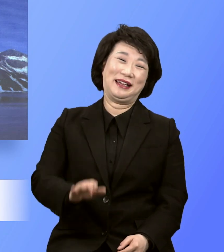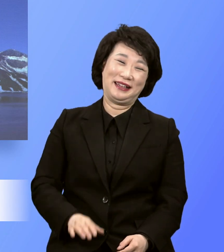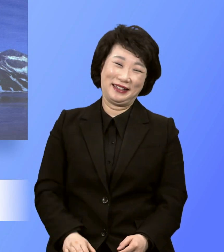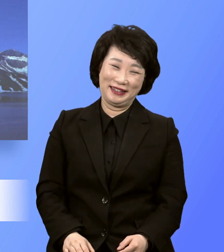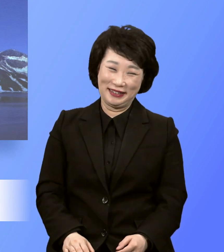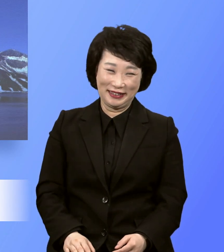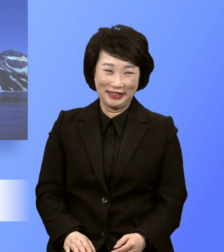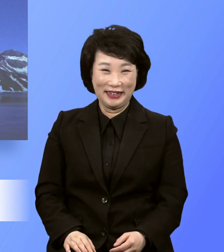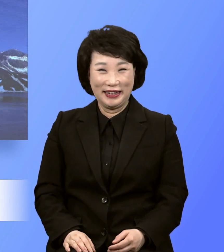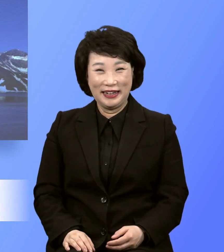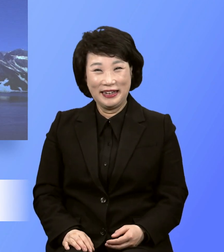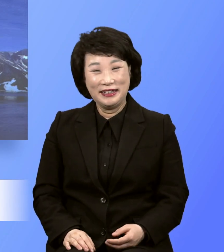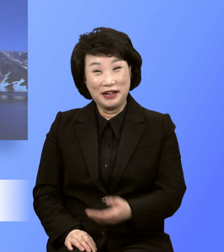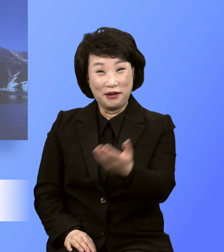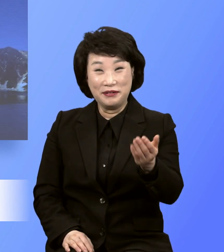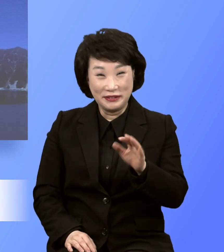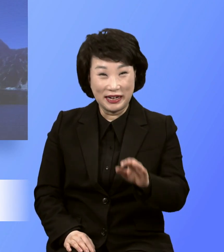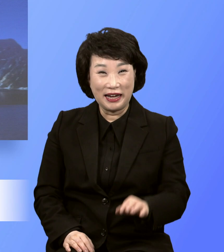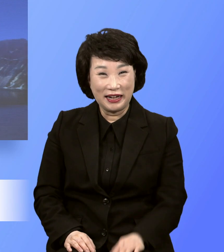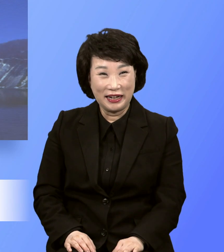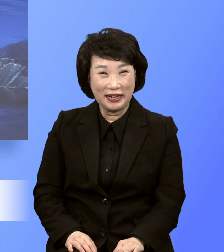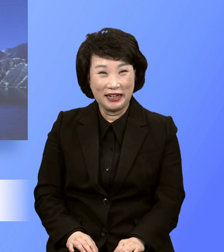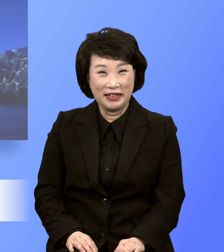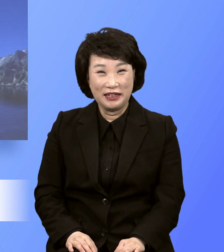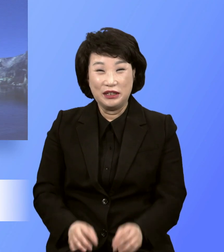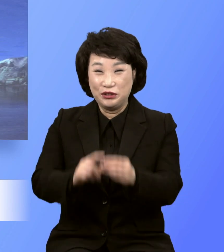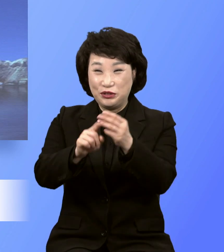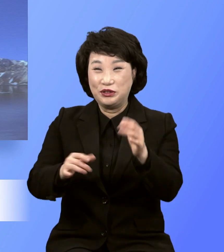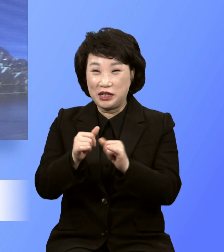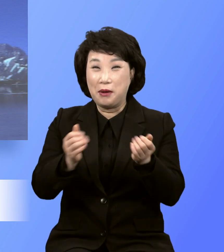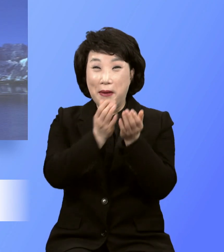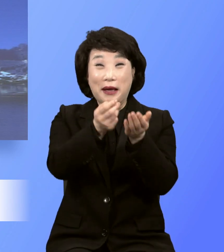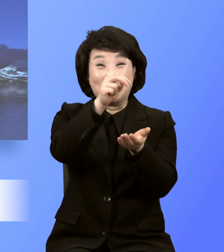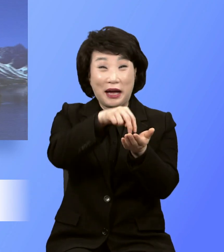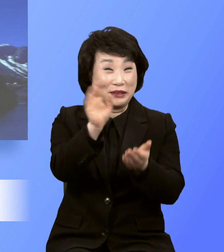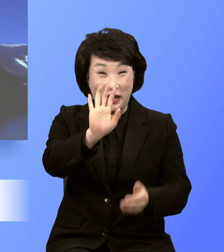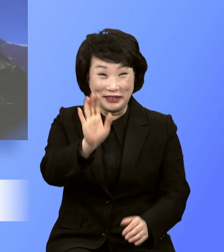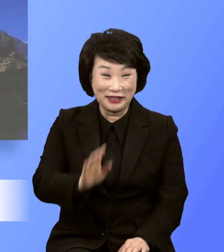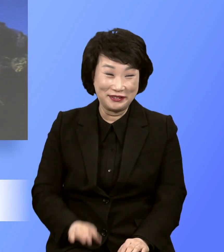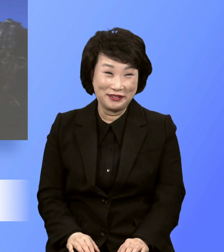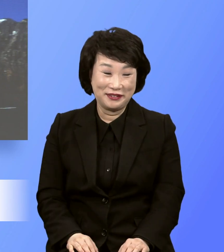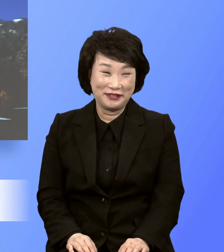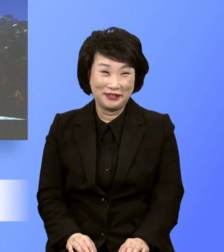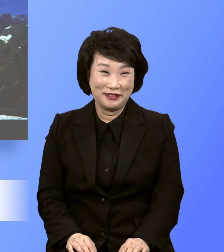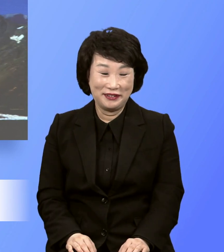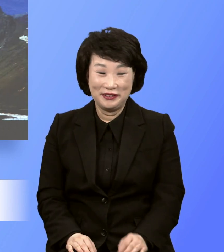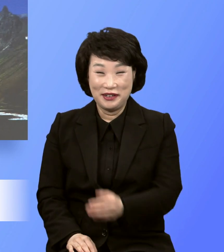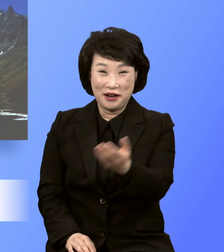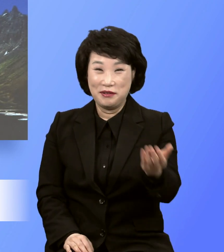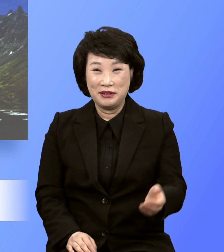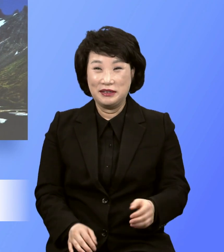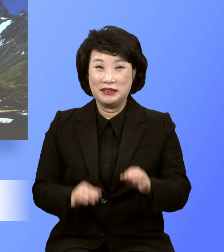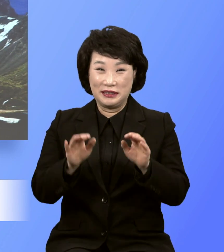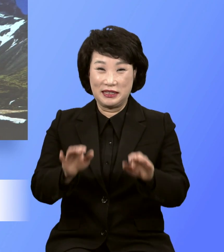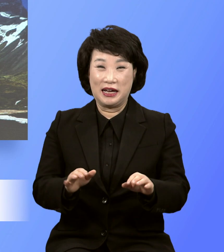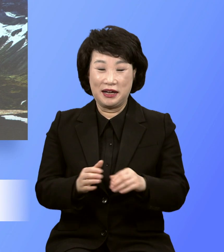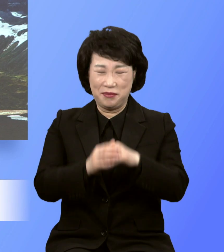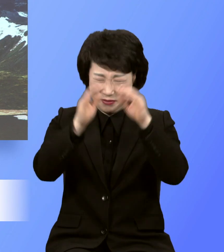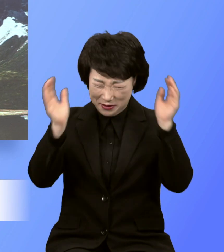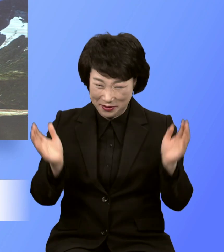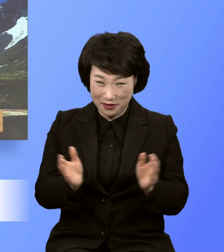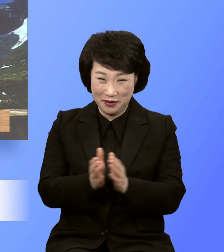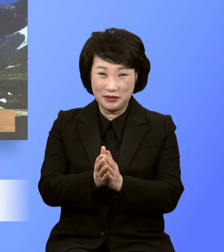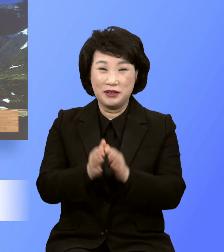그렇잖아요. 예, 보세요 여러분. 근데 윤서방도 안 들어갔잖아요 여러분. 그래서 전부